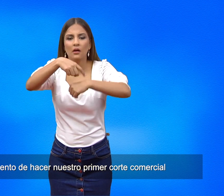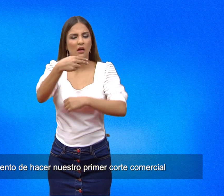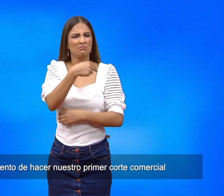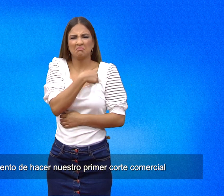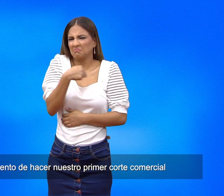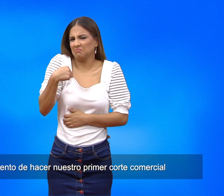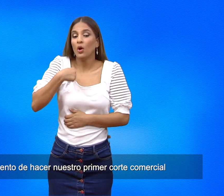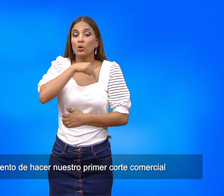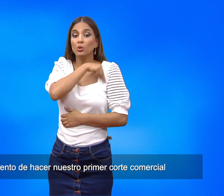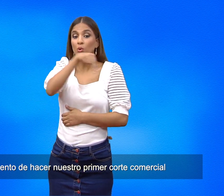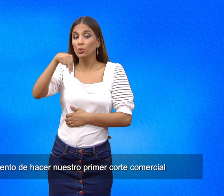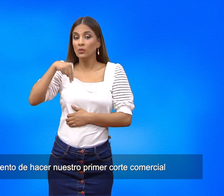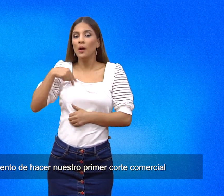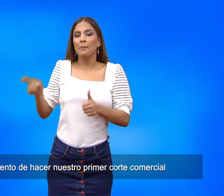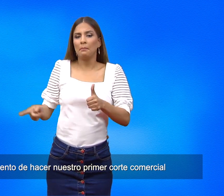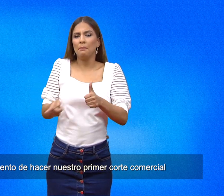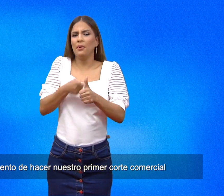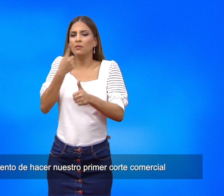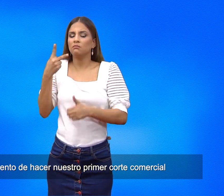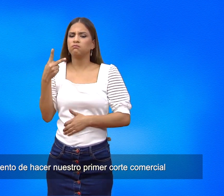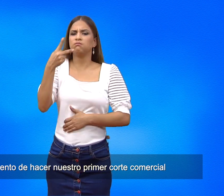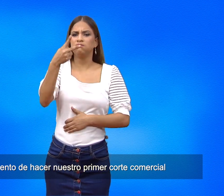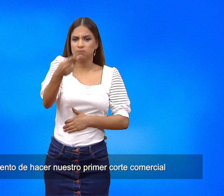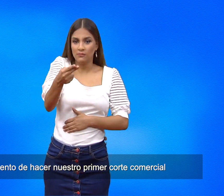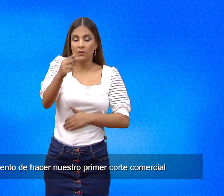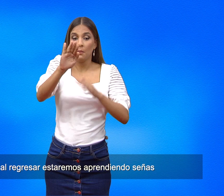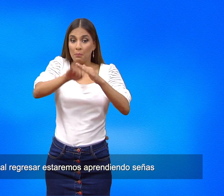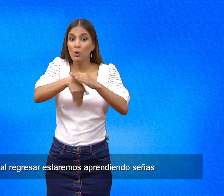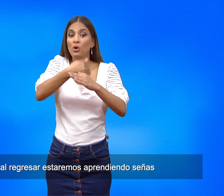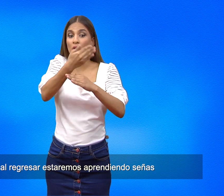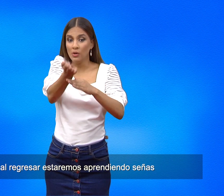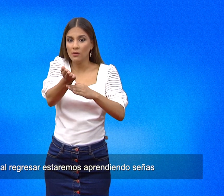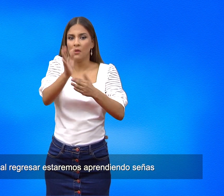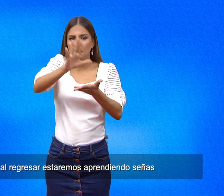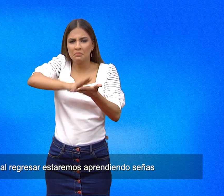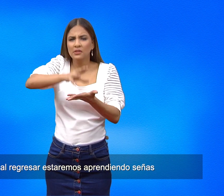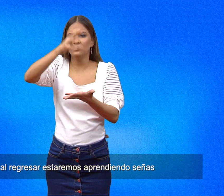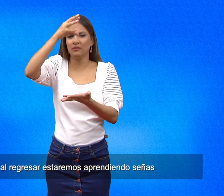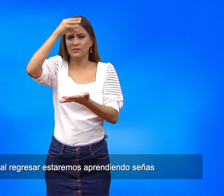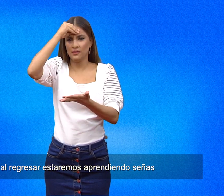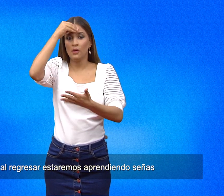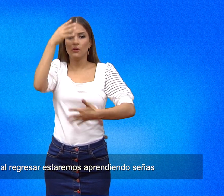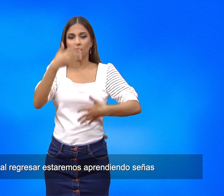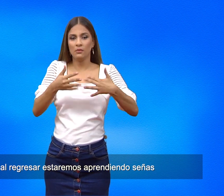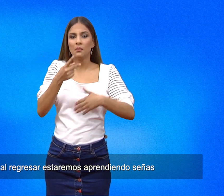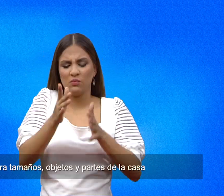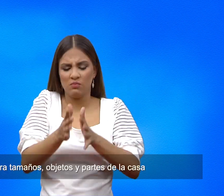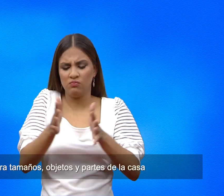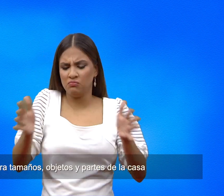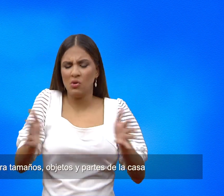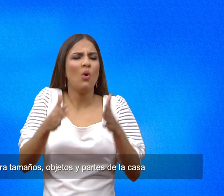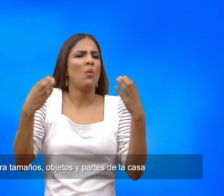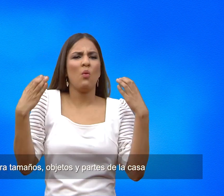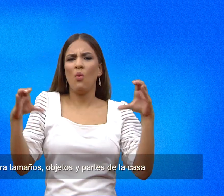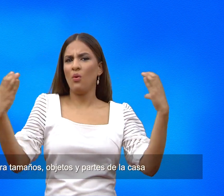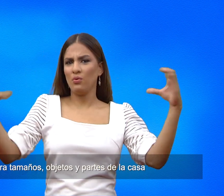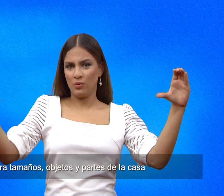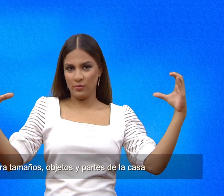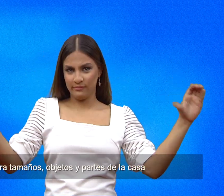es momento de hacer nuestro primer corte comercial pero al regresar estaremos aprendiendo señas para tamaños objetos